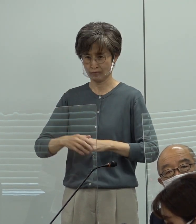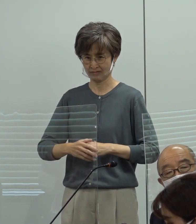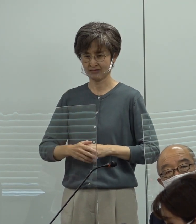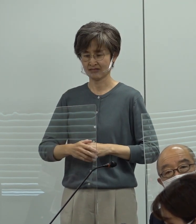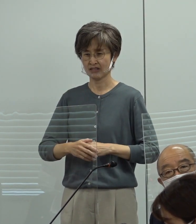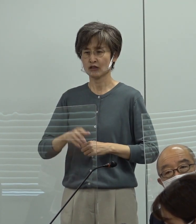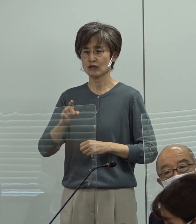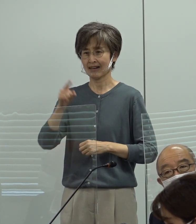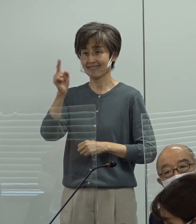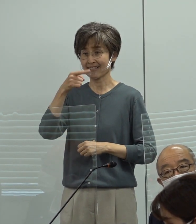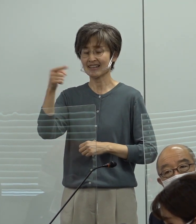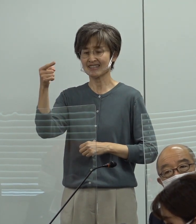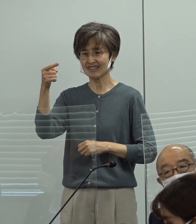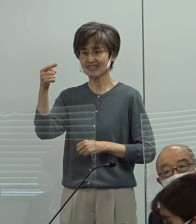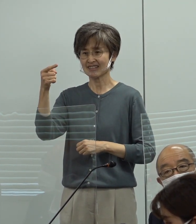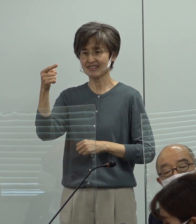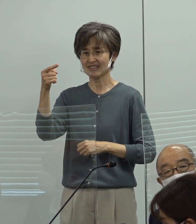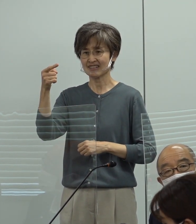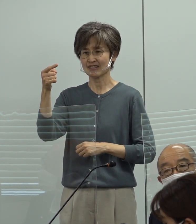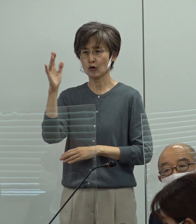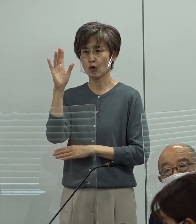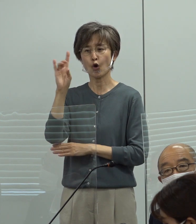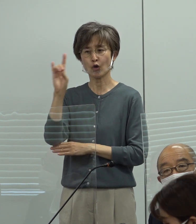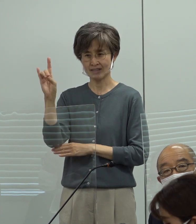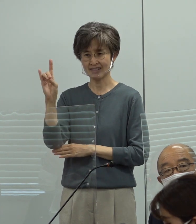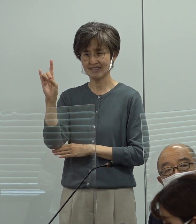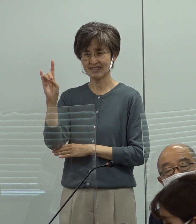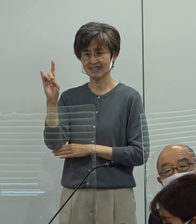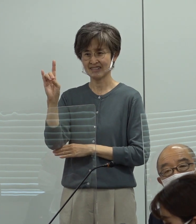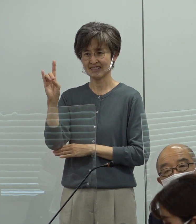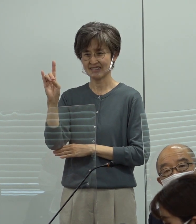ず第一の講義というんでしょうか、